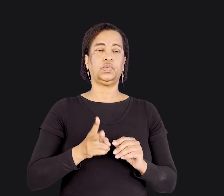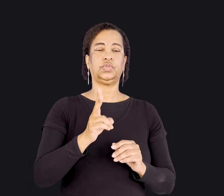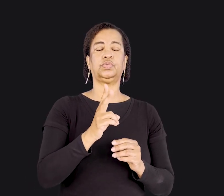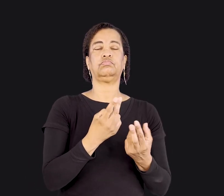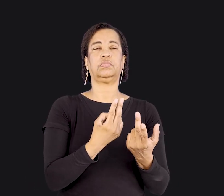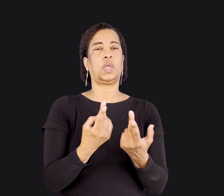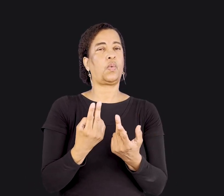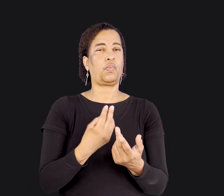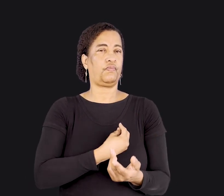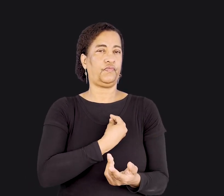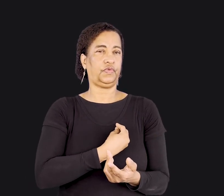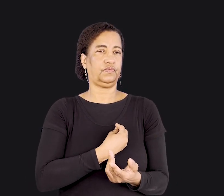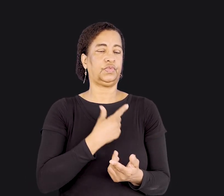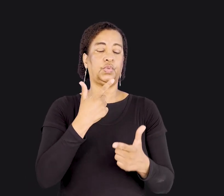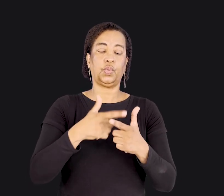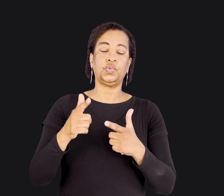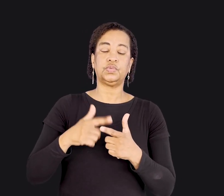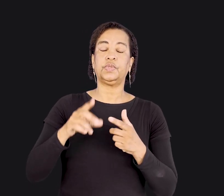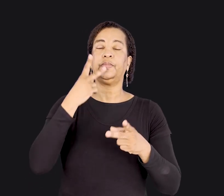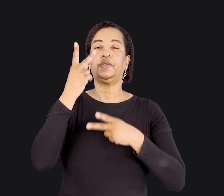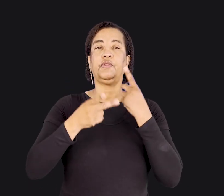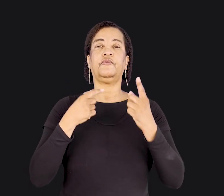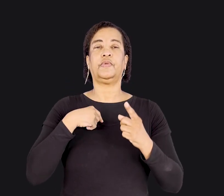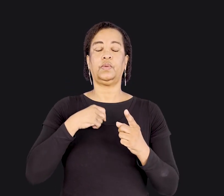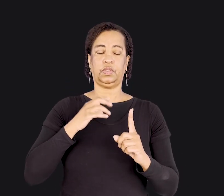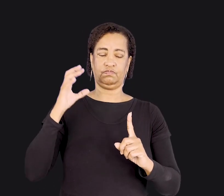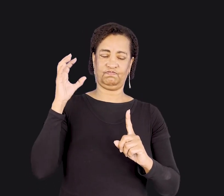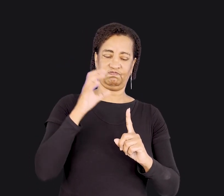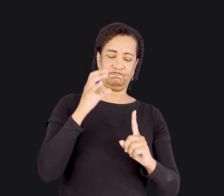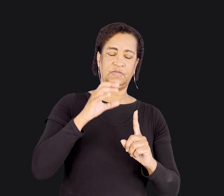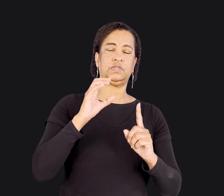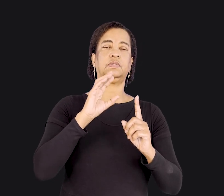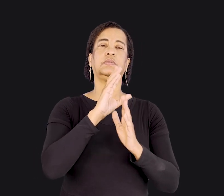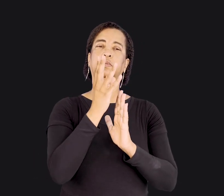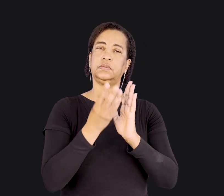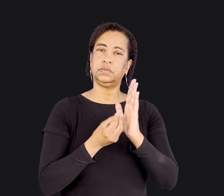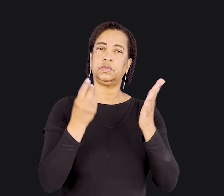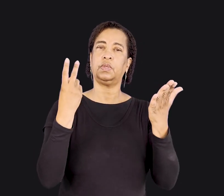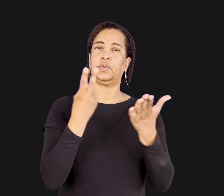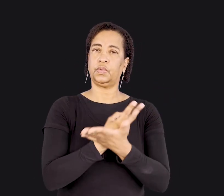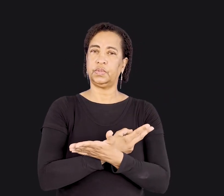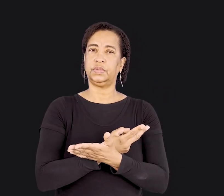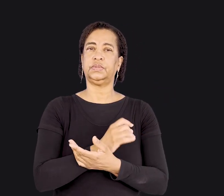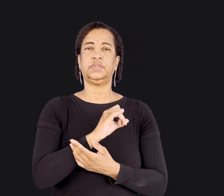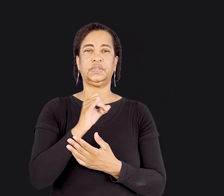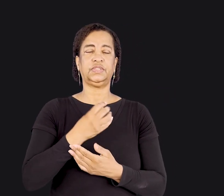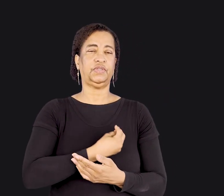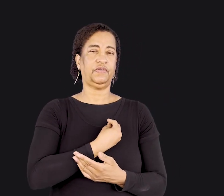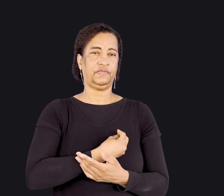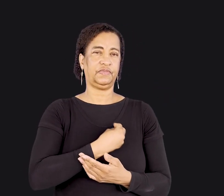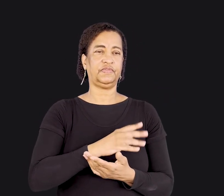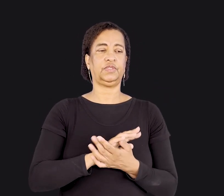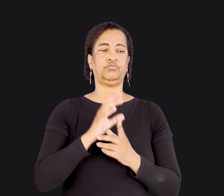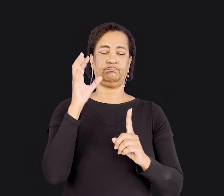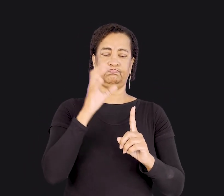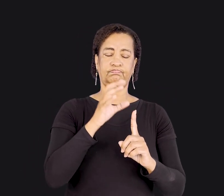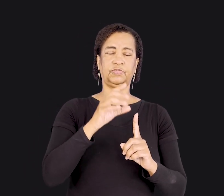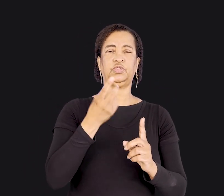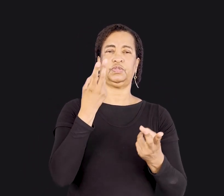Os problemas atuais referem-se à perseguição pela qual a igreja estava passando. Se vivesse sob a ameaça de ser